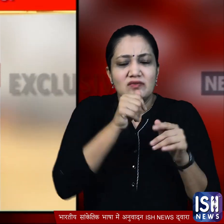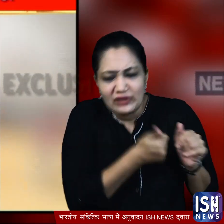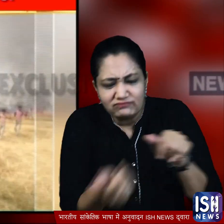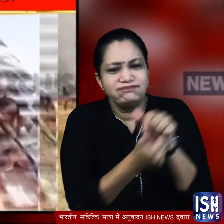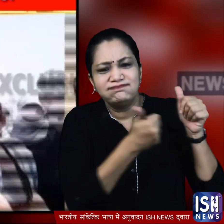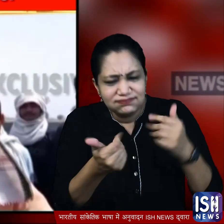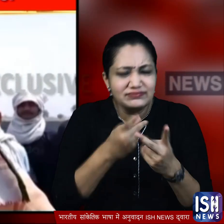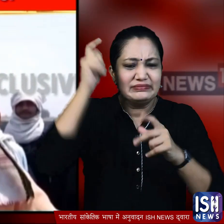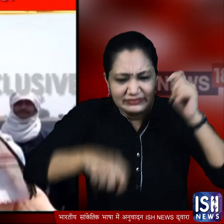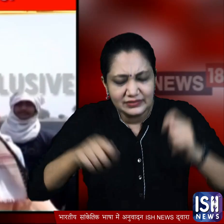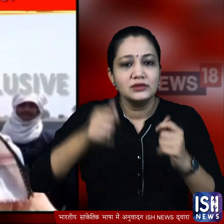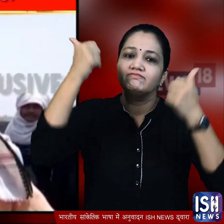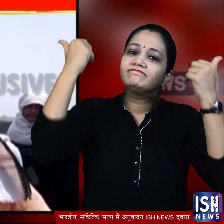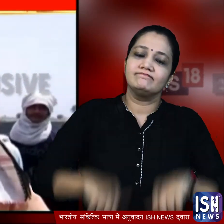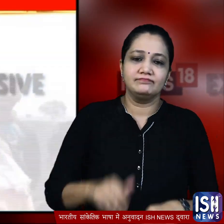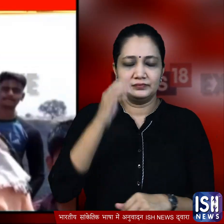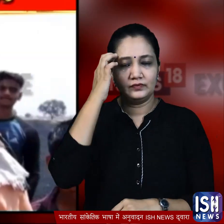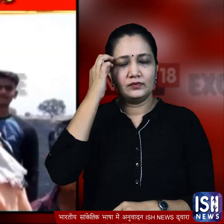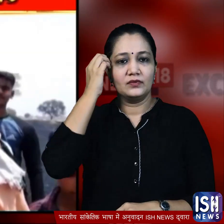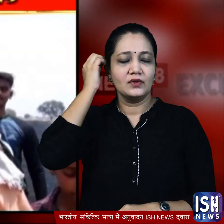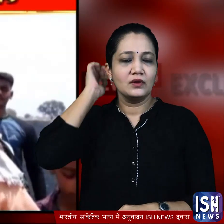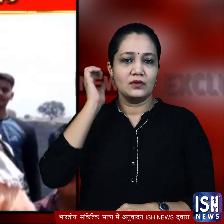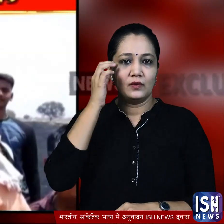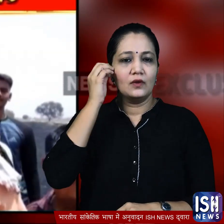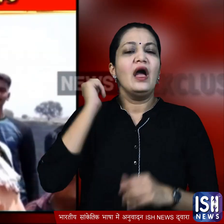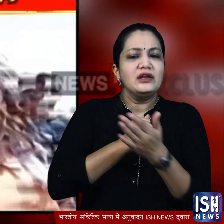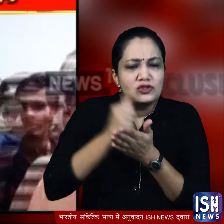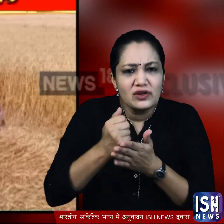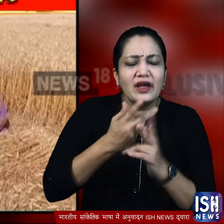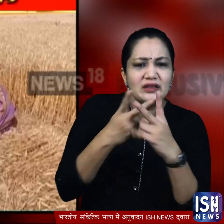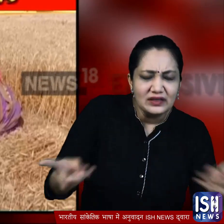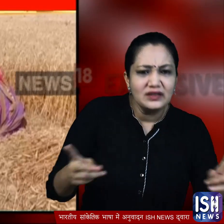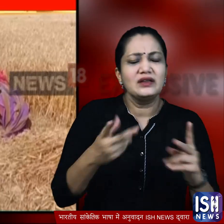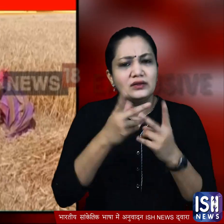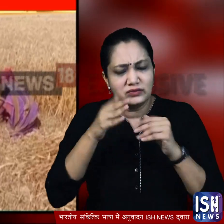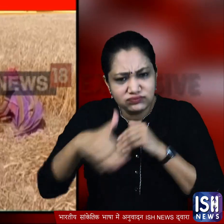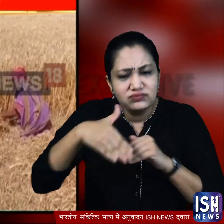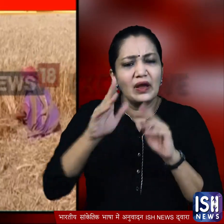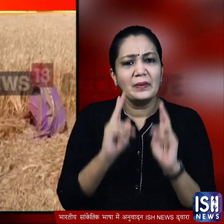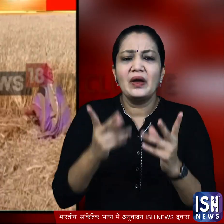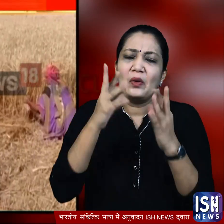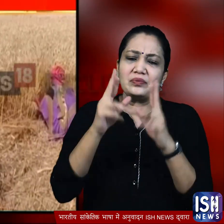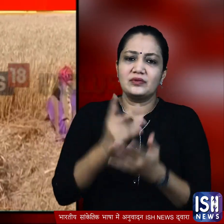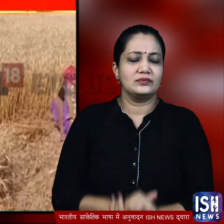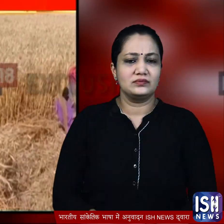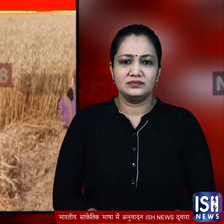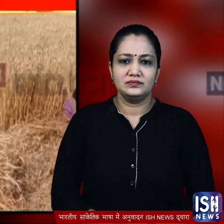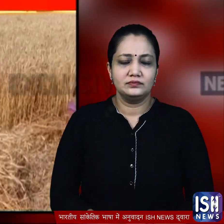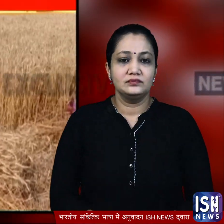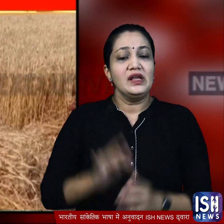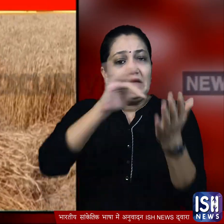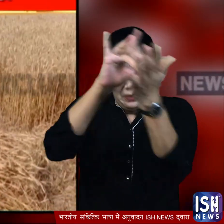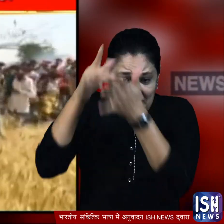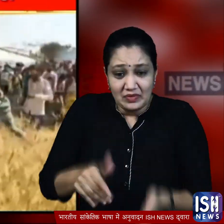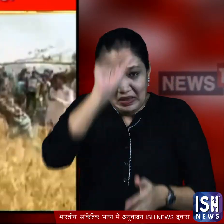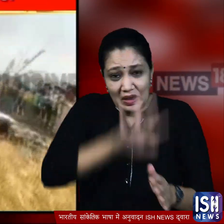वो नाकाम रहे। जनता ने रोकने की बहुत कोशिश करी है। अब जे चाहते भाई कुछ सुनाई हो आगे। इस समय देश के ज्यादातर इलाकों में गेहूं की फसल पककर